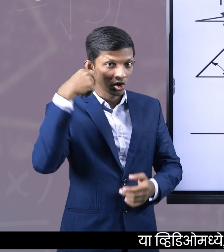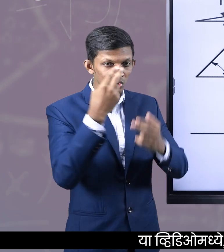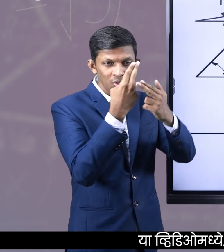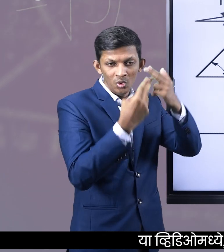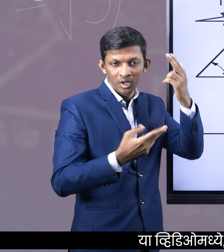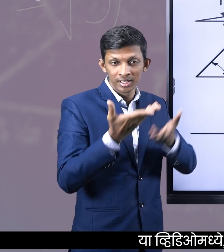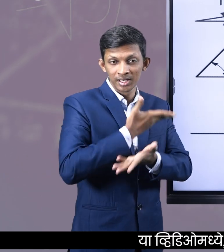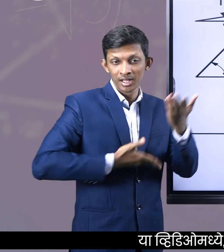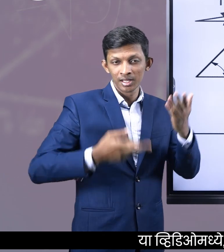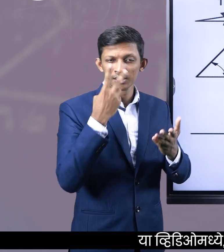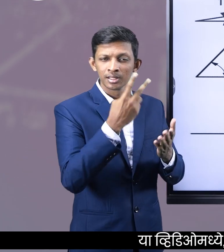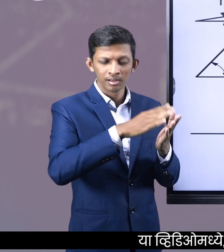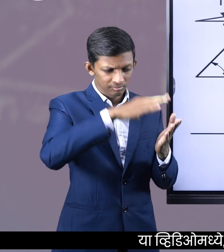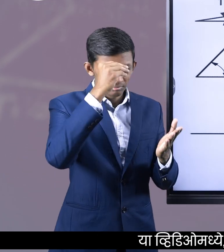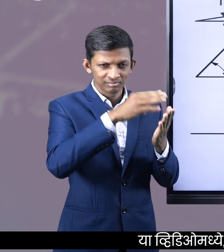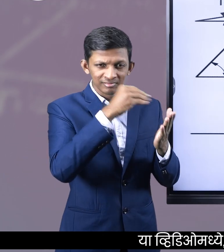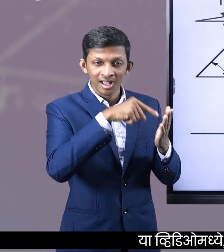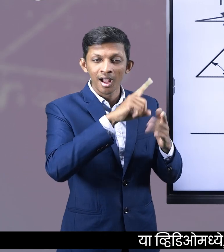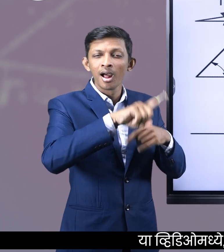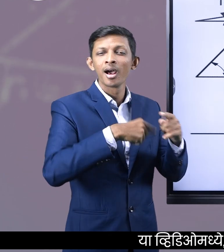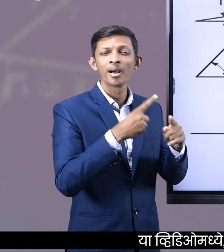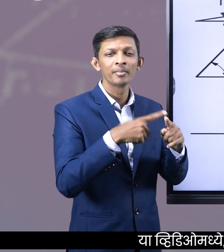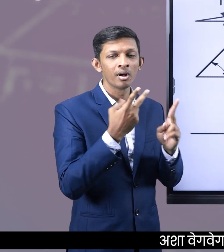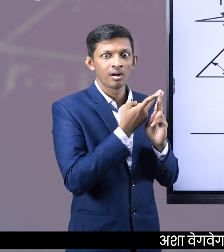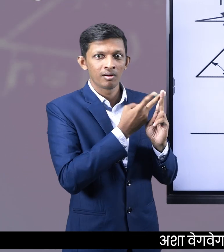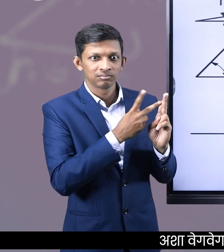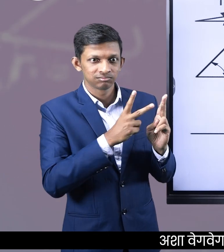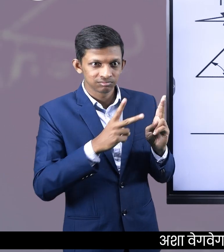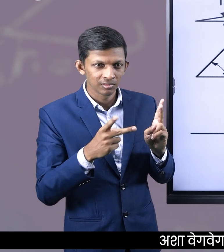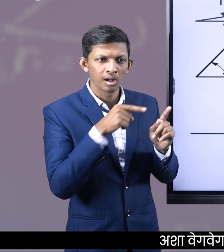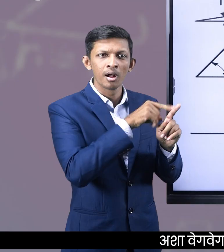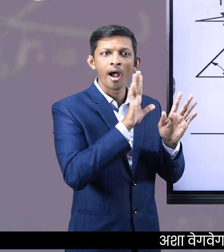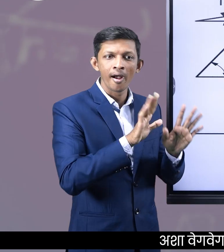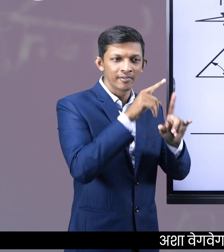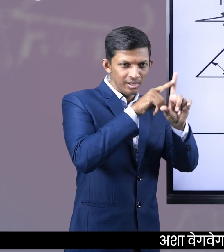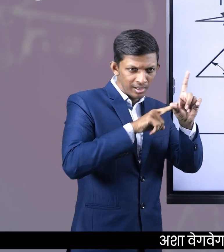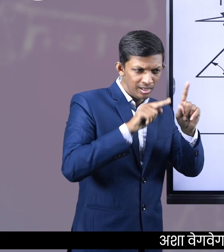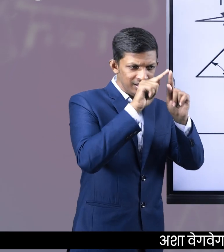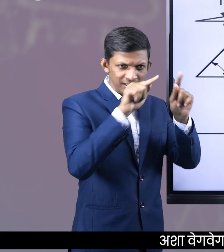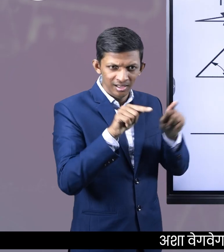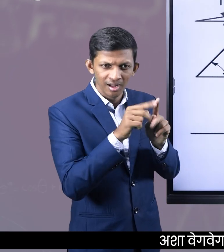या व्हिडिओमध्ये आपण तीव्र, उजवा आणि स्थूल कोन अशा वेगवेगळ्या प्रकारच्या कोनांबद्दल